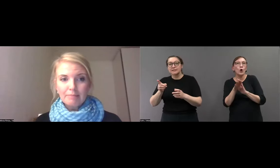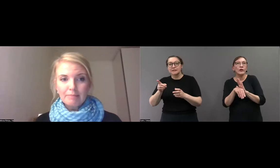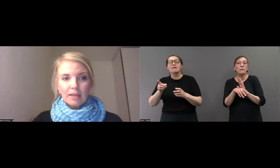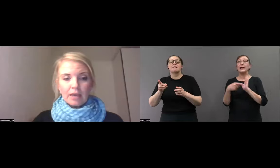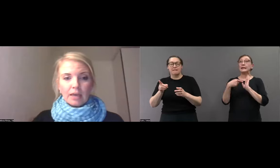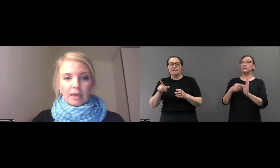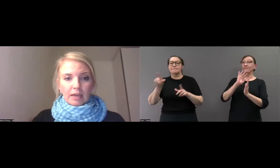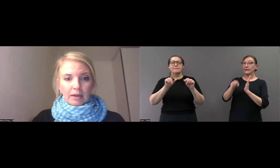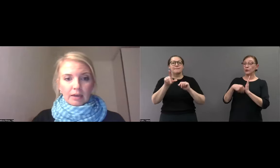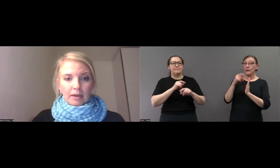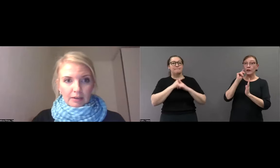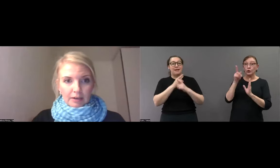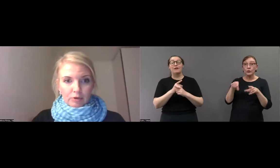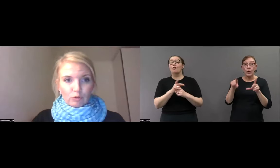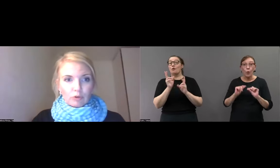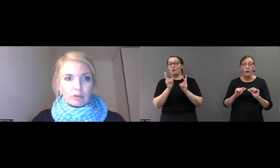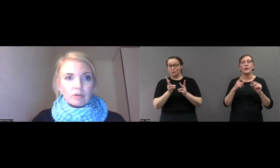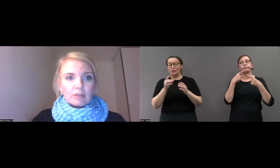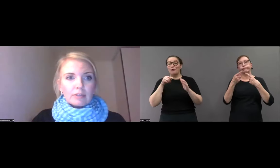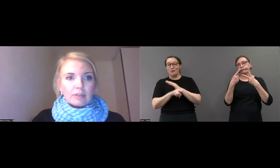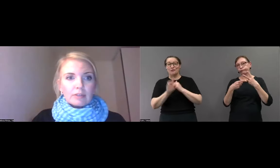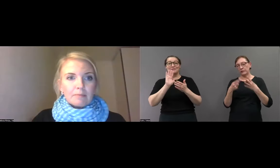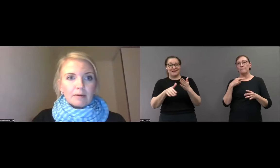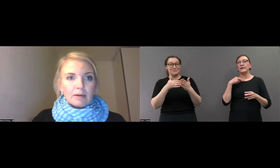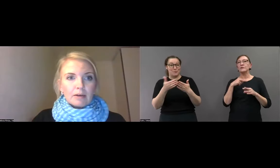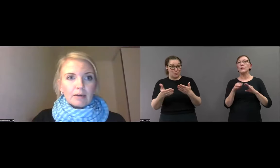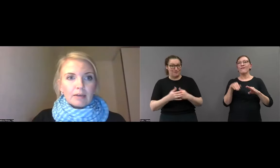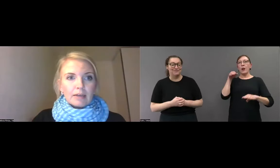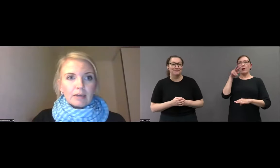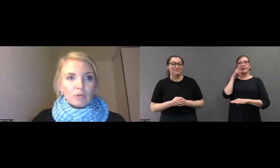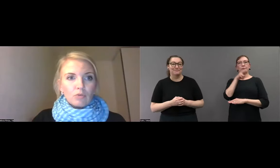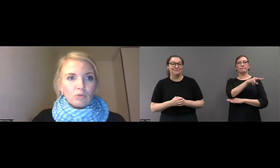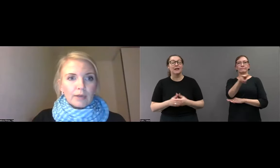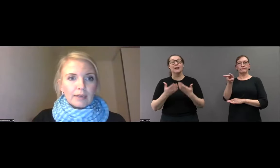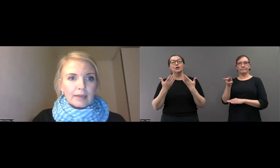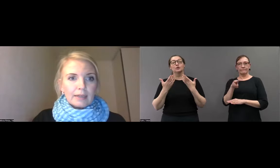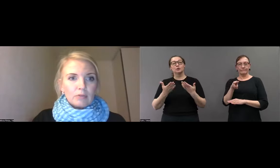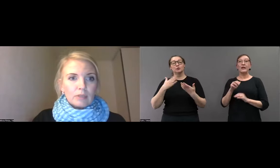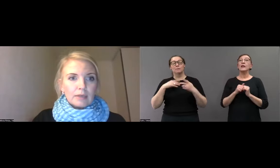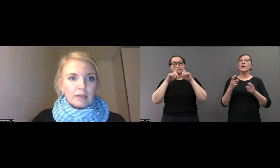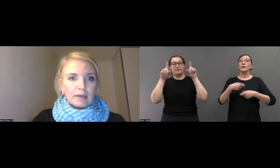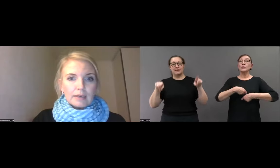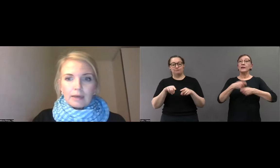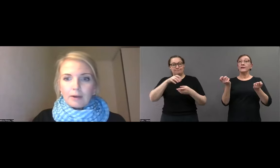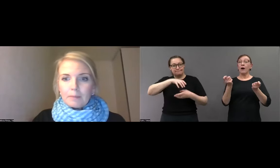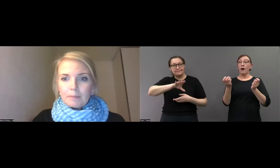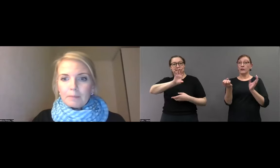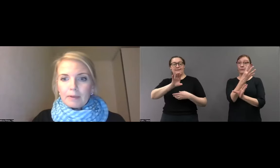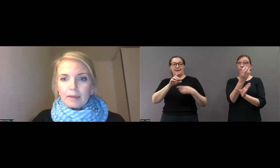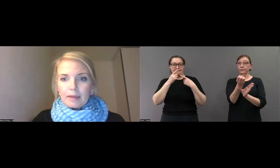viittomakieltä. Jaan nyt tässä ruutua, eli